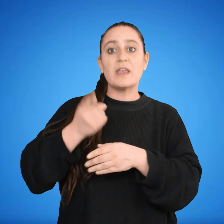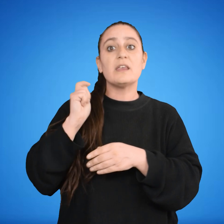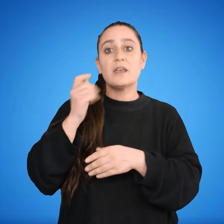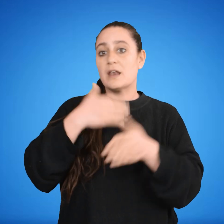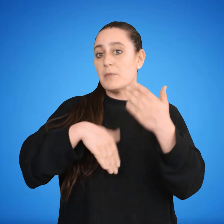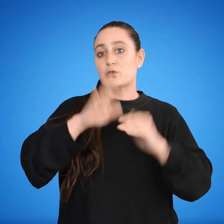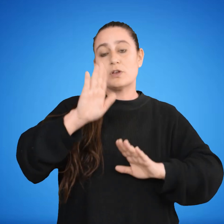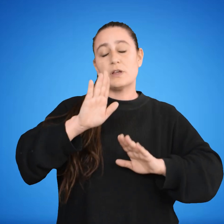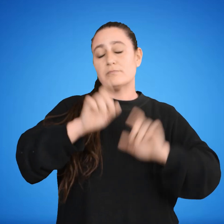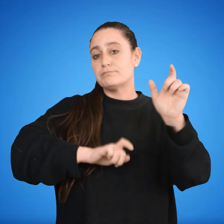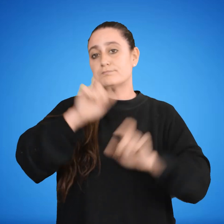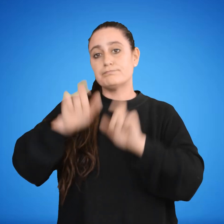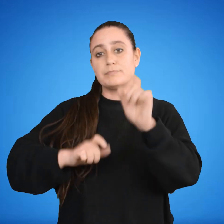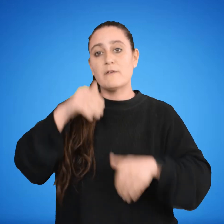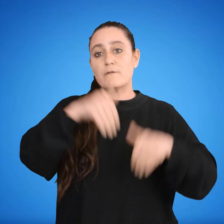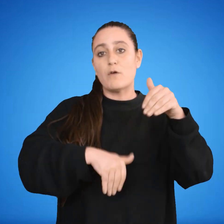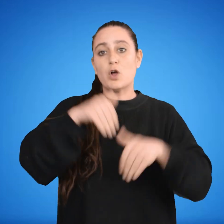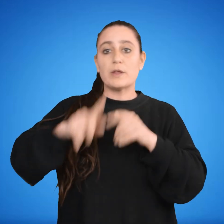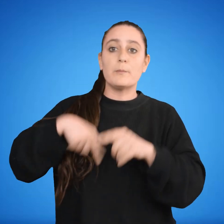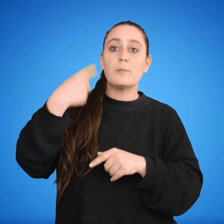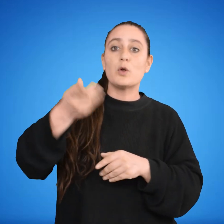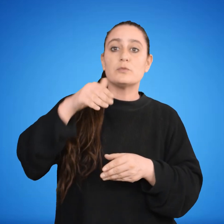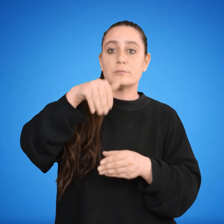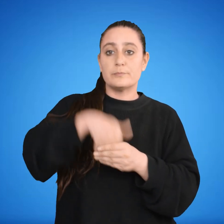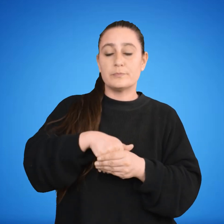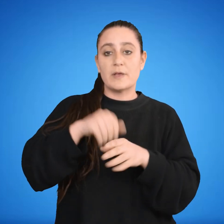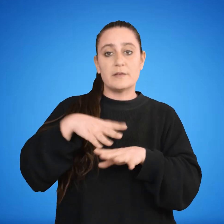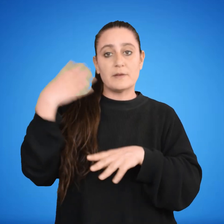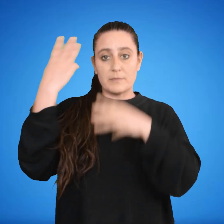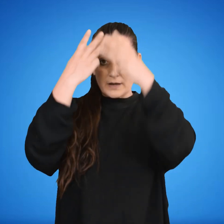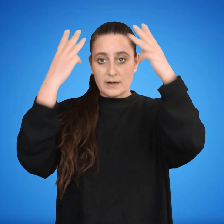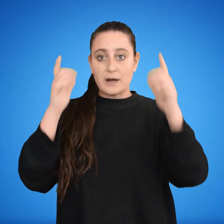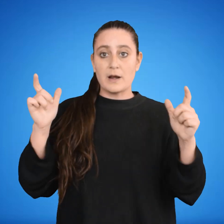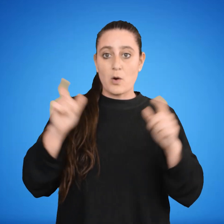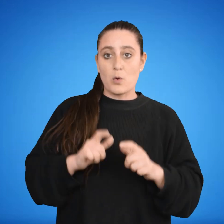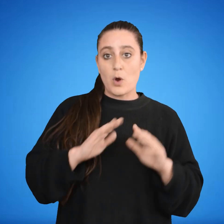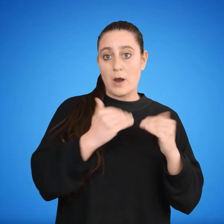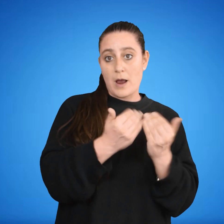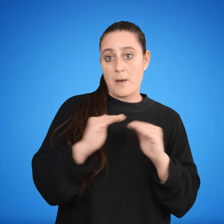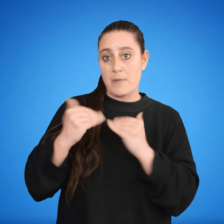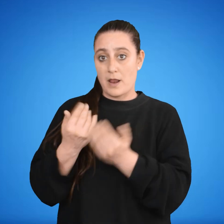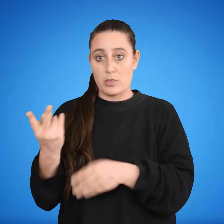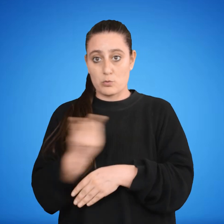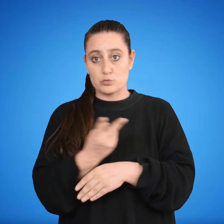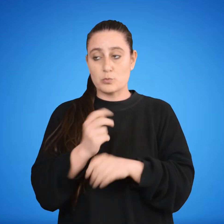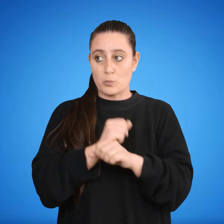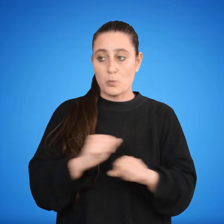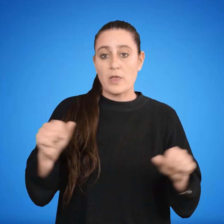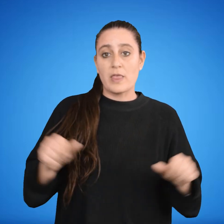decisión popular en la elección más inmediata. La Asamblea General, en reunión de ambas cámaras, podrá